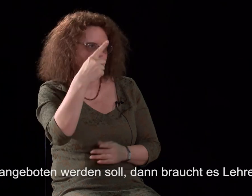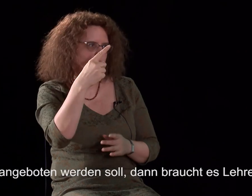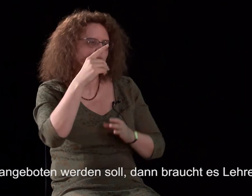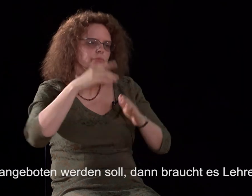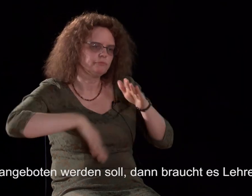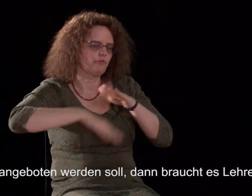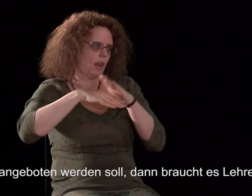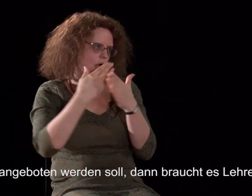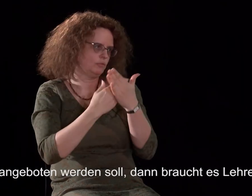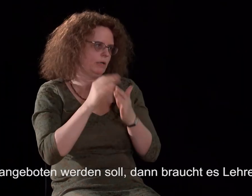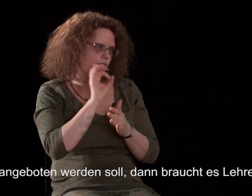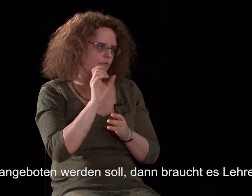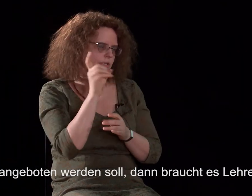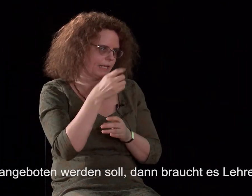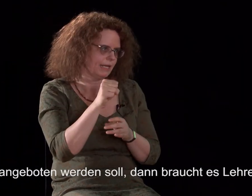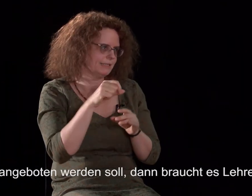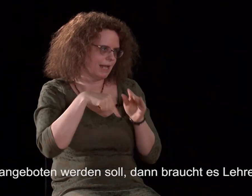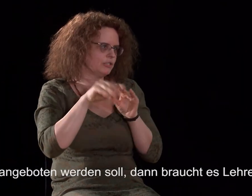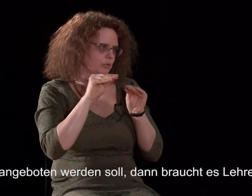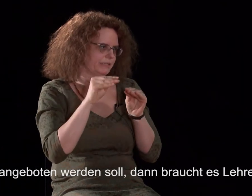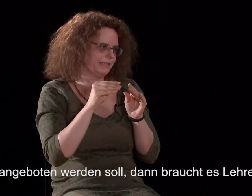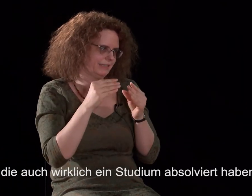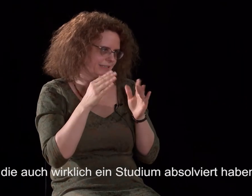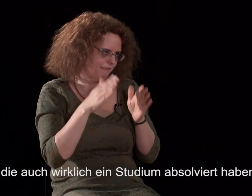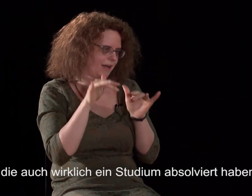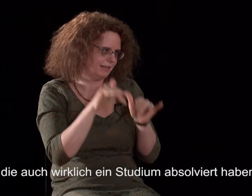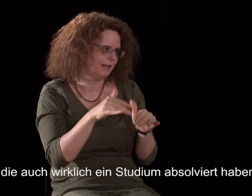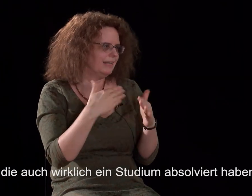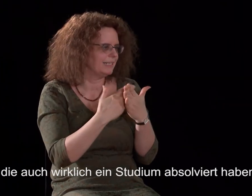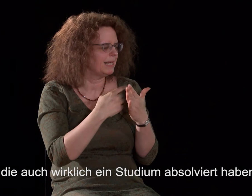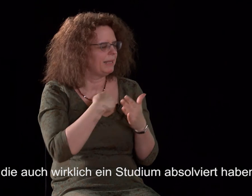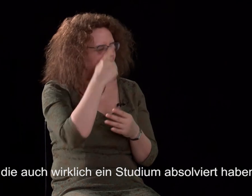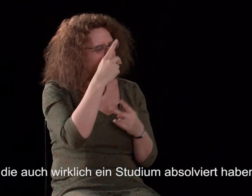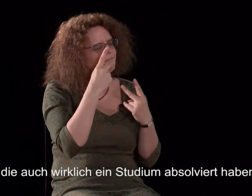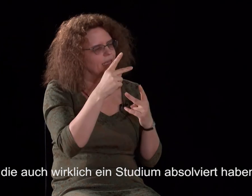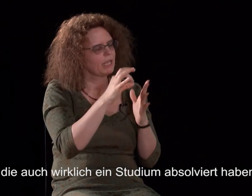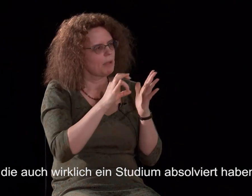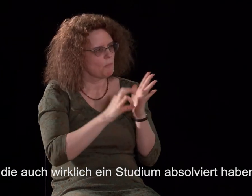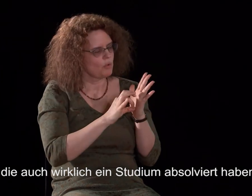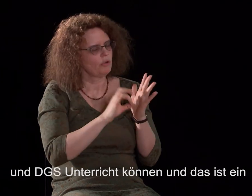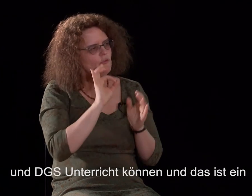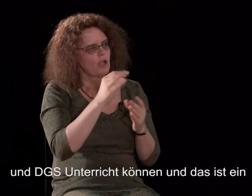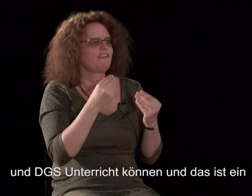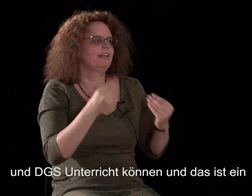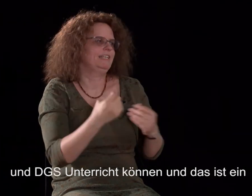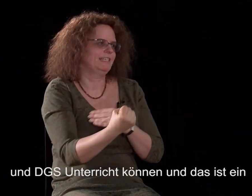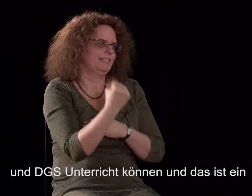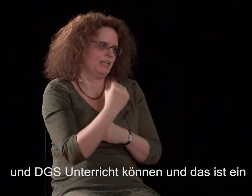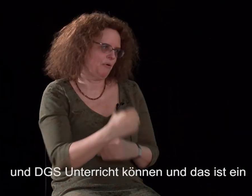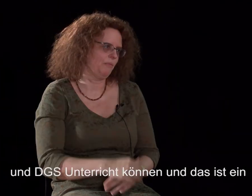angeboten werden soll, braucht es Lehrer, die auch wirklich ein Studium absolviert haben und DGS unterrichten können. Und das